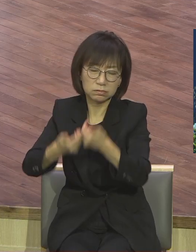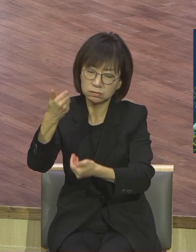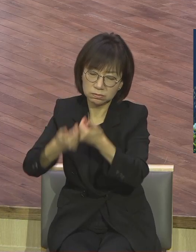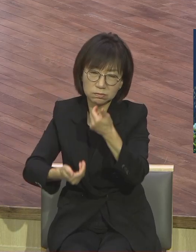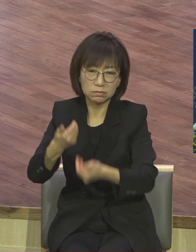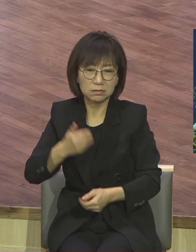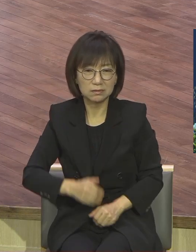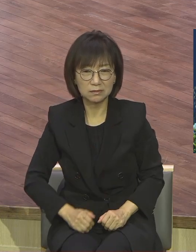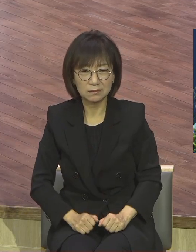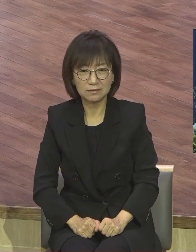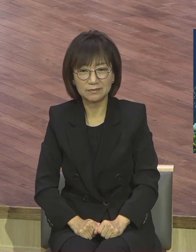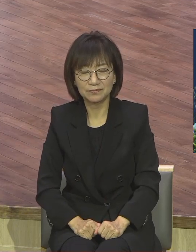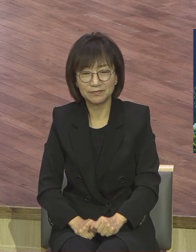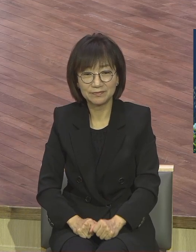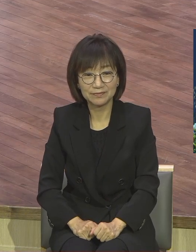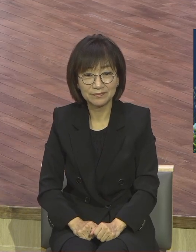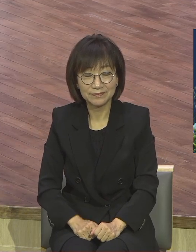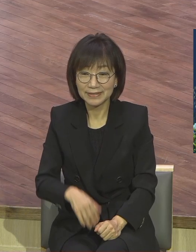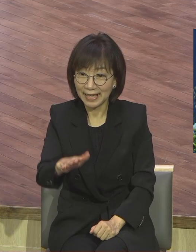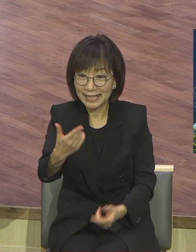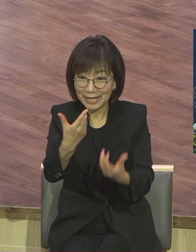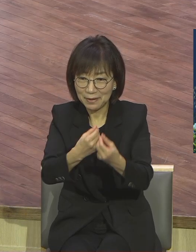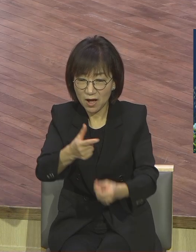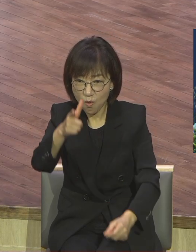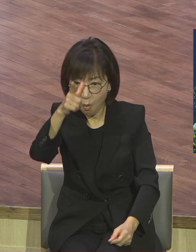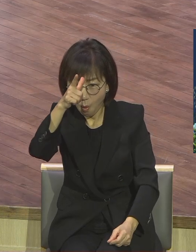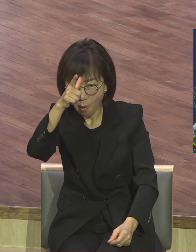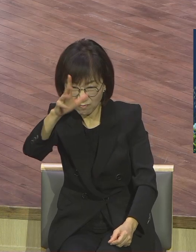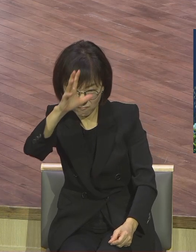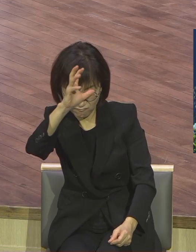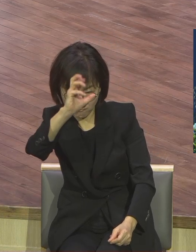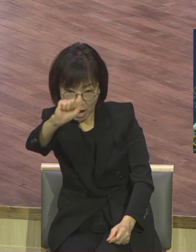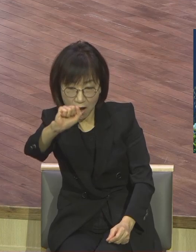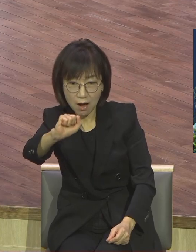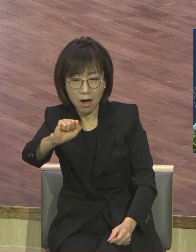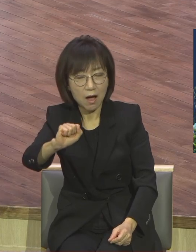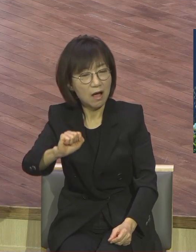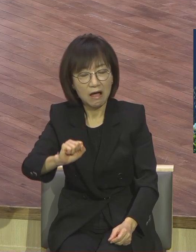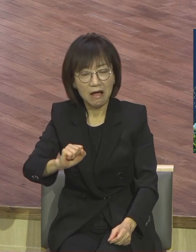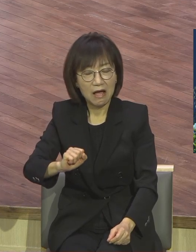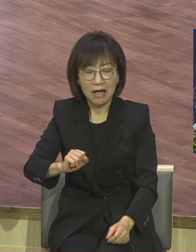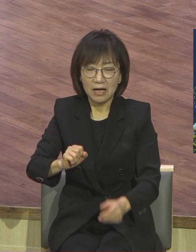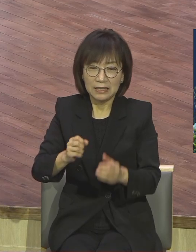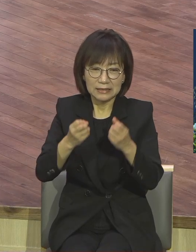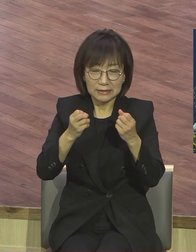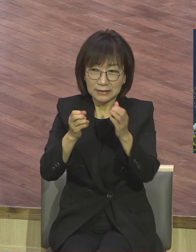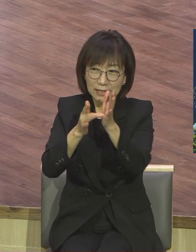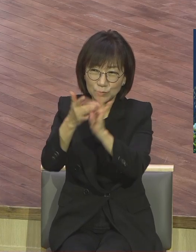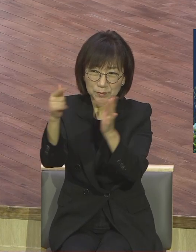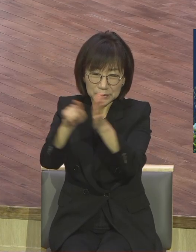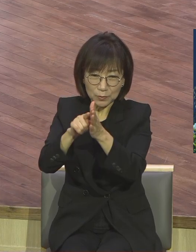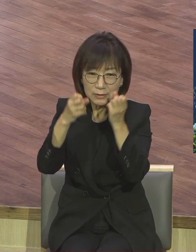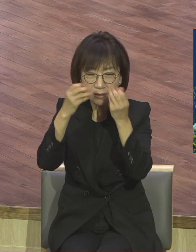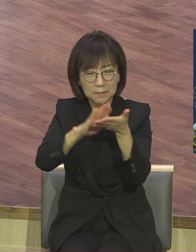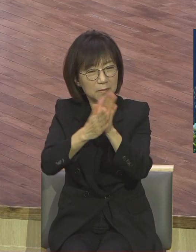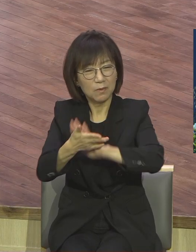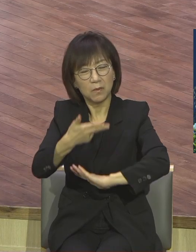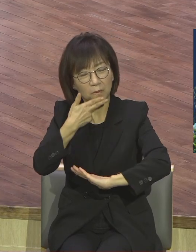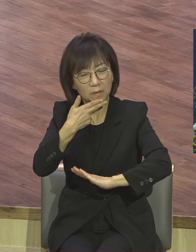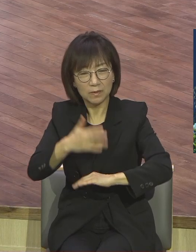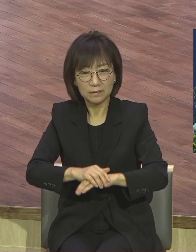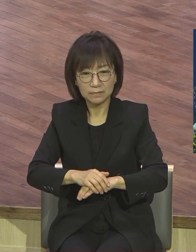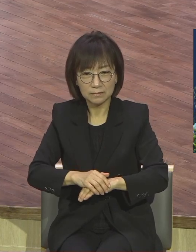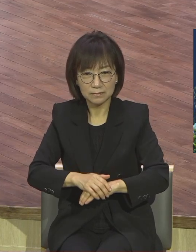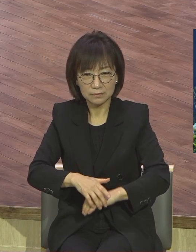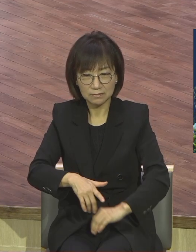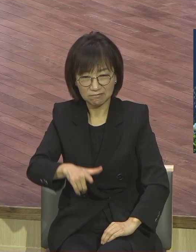고집이 세다. 그 사람 거듭난 사람 아니? 자기 주장을 강하게 한다. 끝까지 한다.